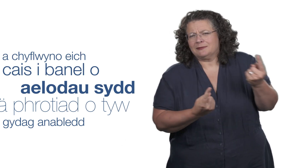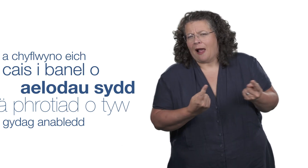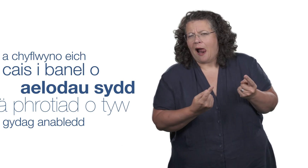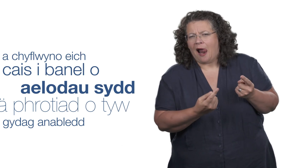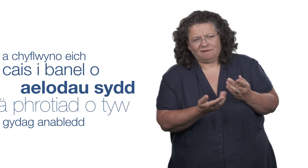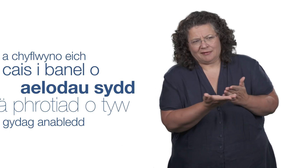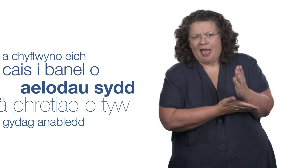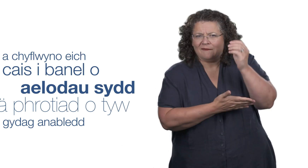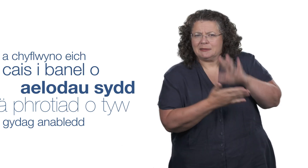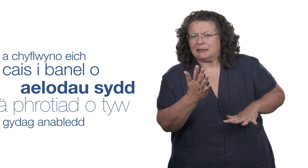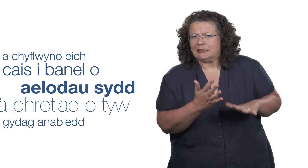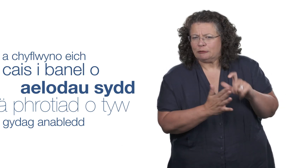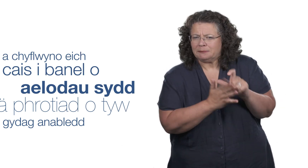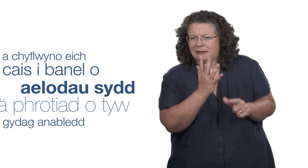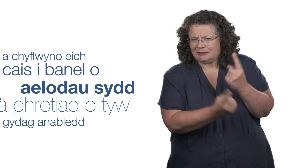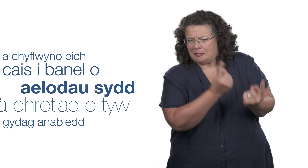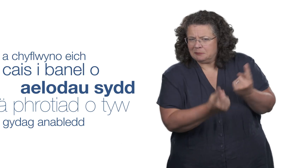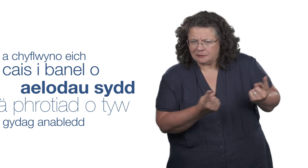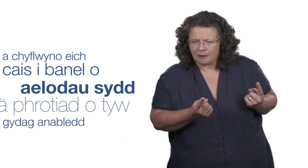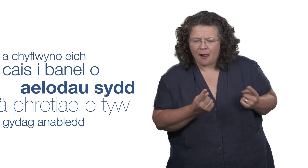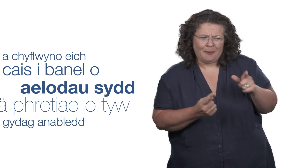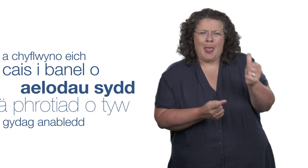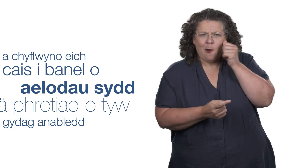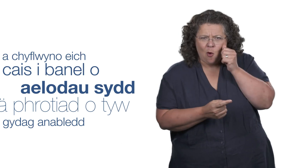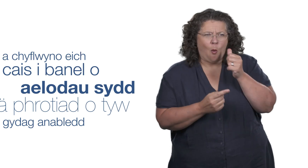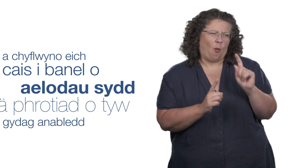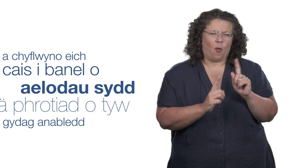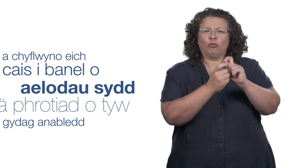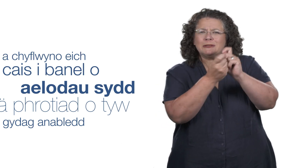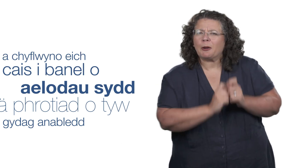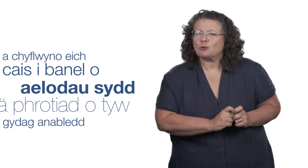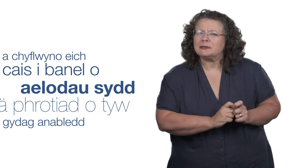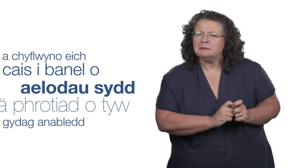fyw gydag anabledd ac o wneud addasiadau rhesymol.